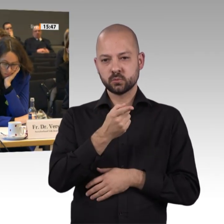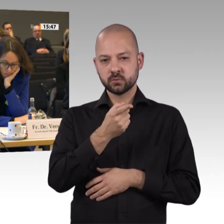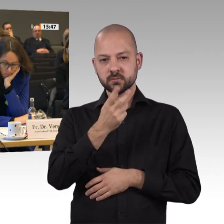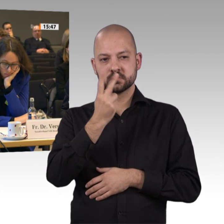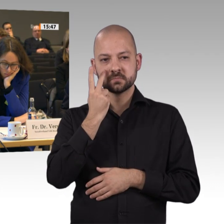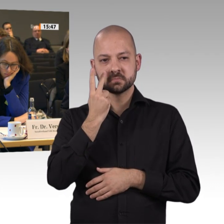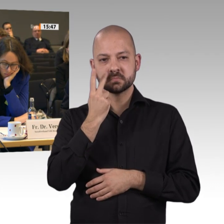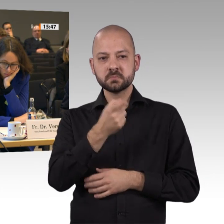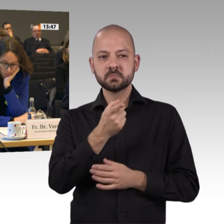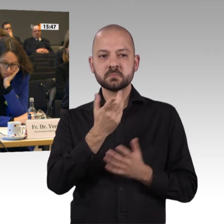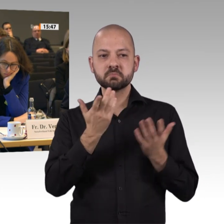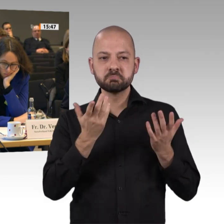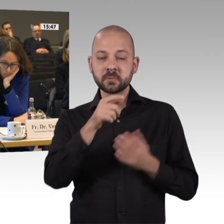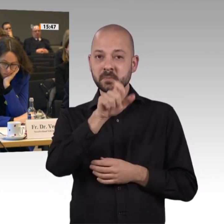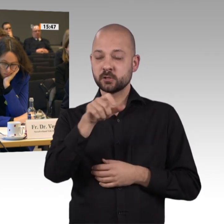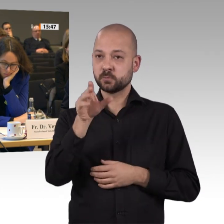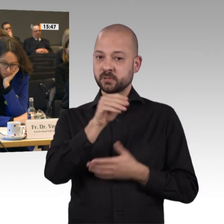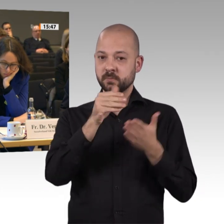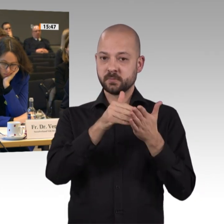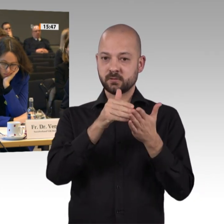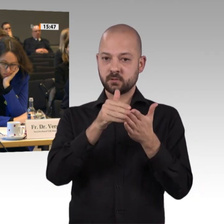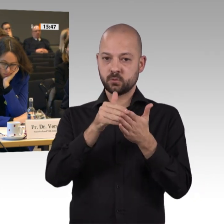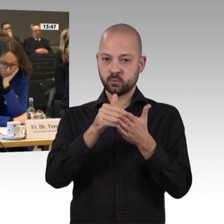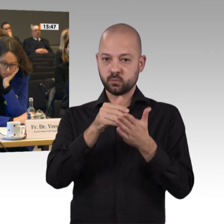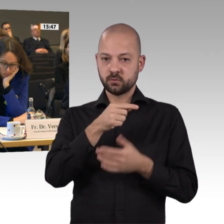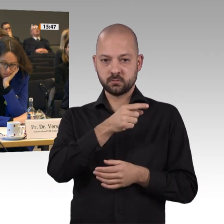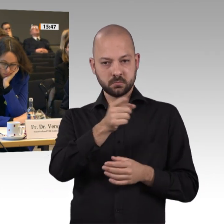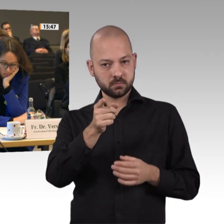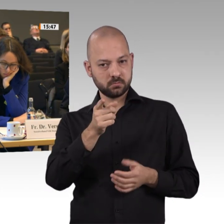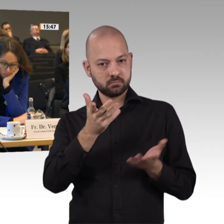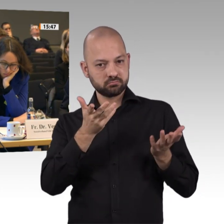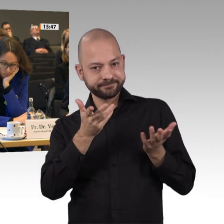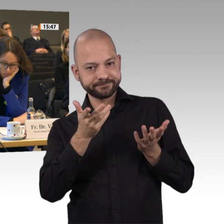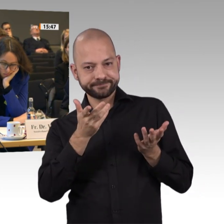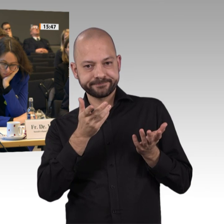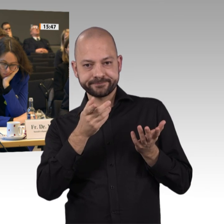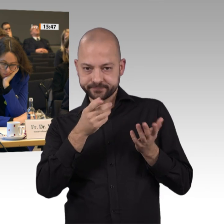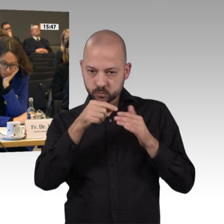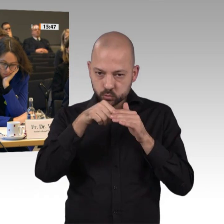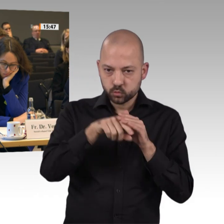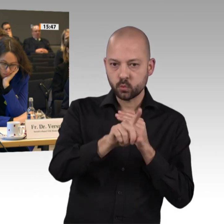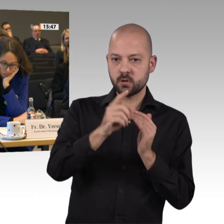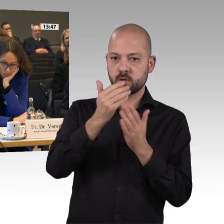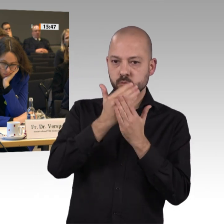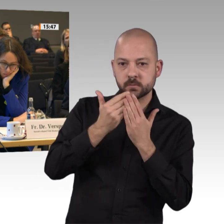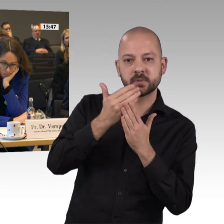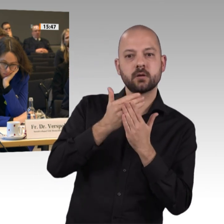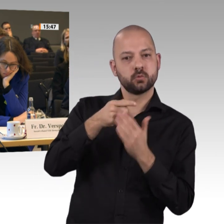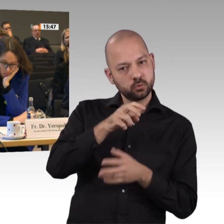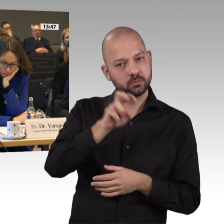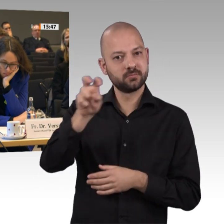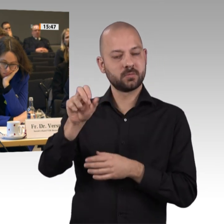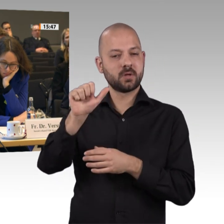Schritt ausdrücklich, da sozusagen die Integration von Menschen mit Behinderungen in den Arbeitsmarkt allgemein ein großes Problem ist, fanden wir schon die Einführung